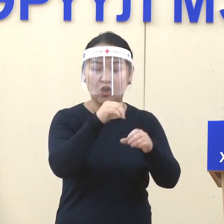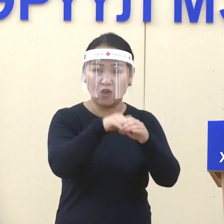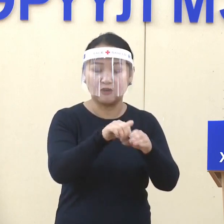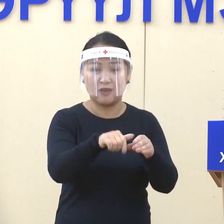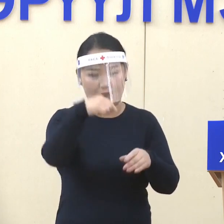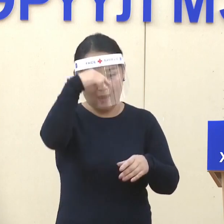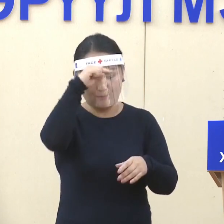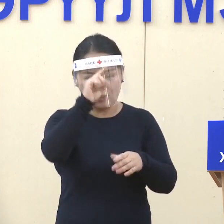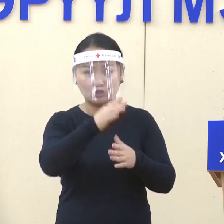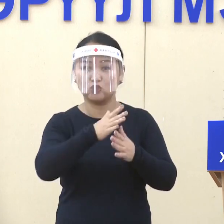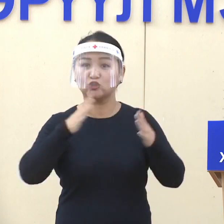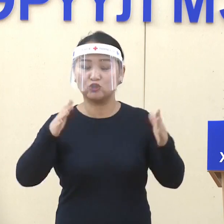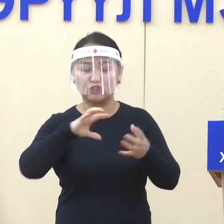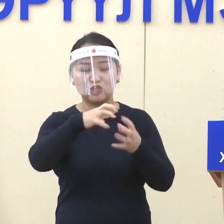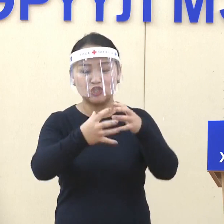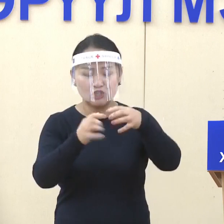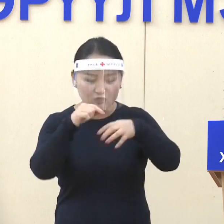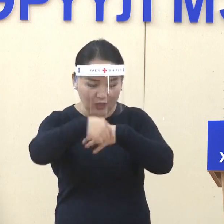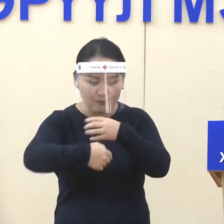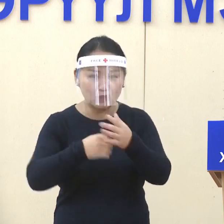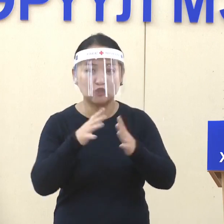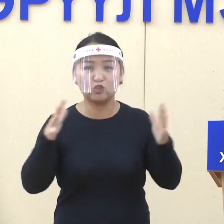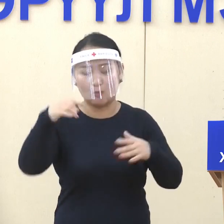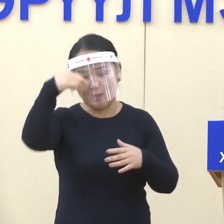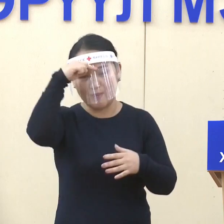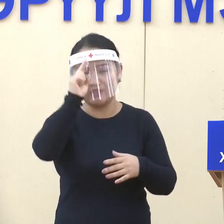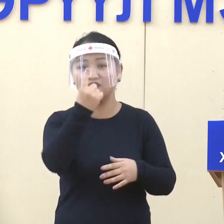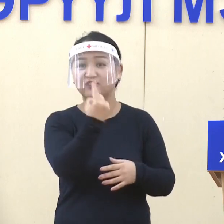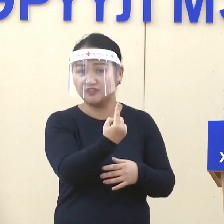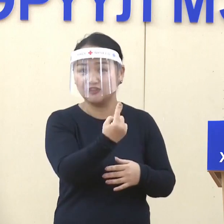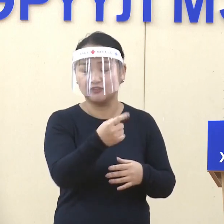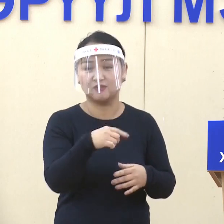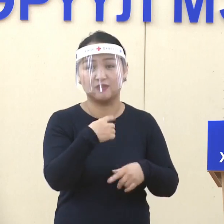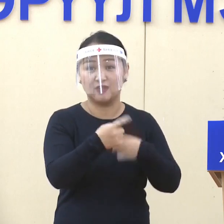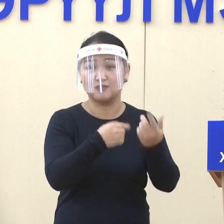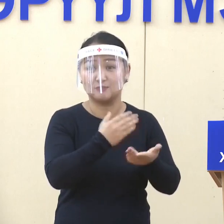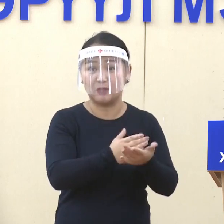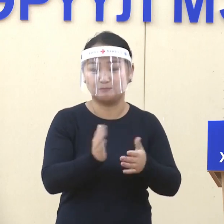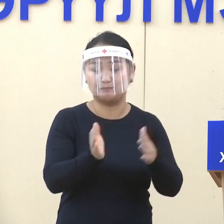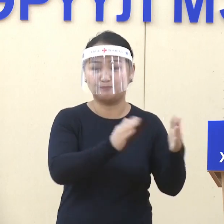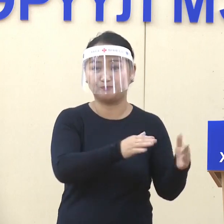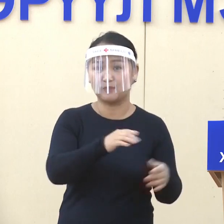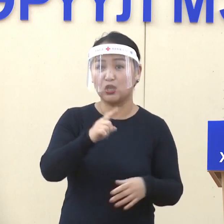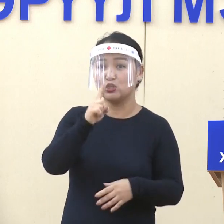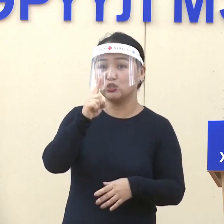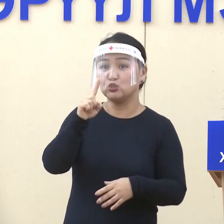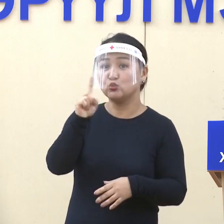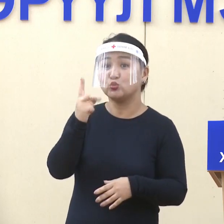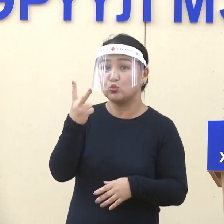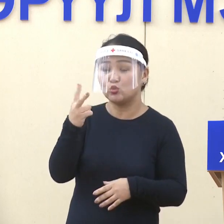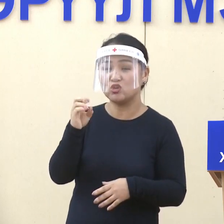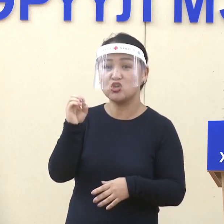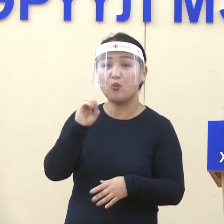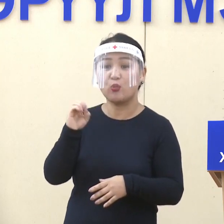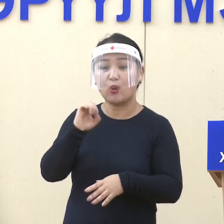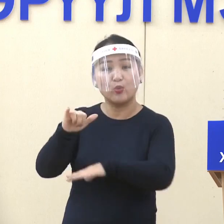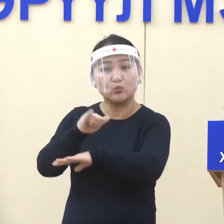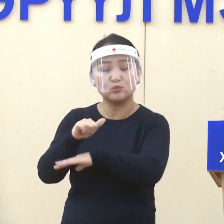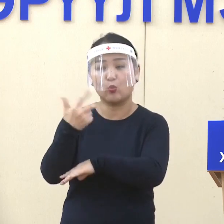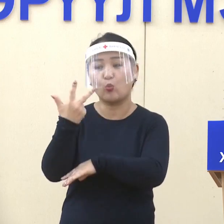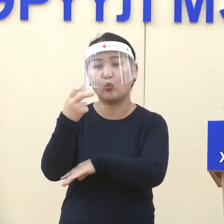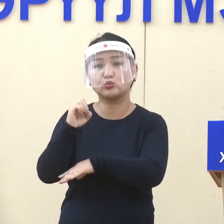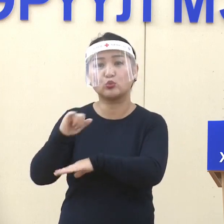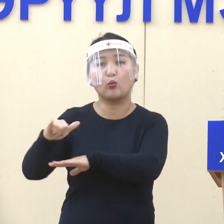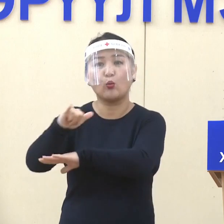эмнэлгүүдийн нэг болж байгаа гэж мэдээлсэн байна. За мөн зүүн Европын орнуудад 30 оронд